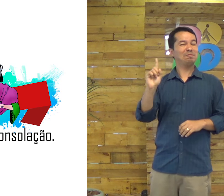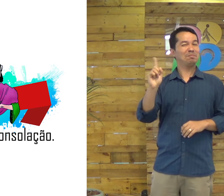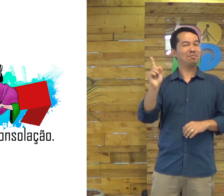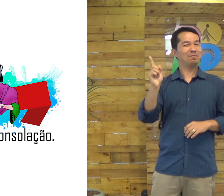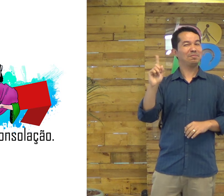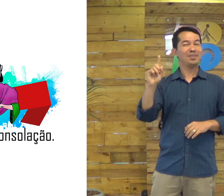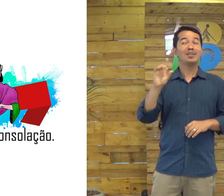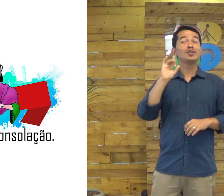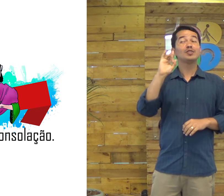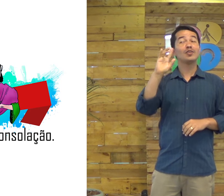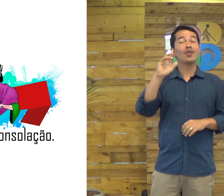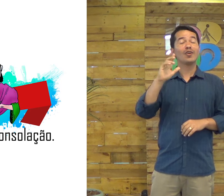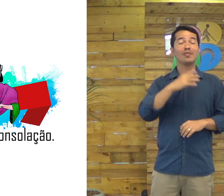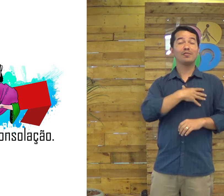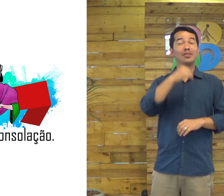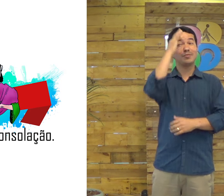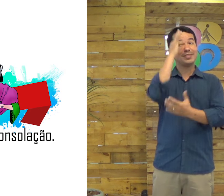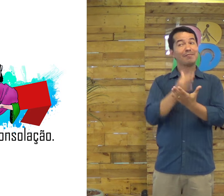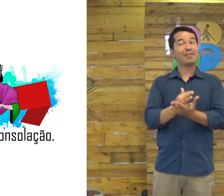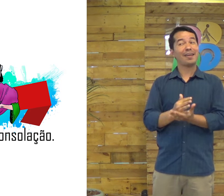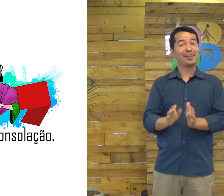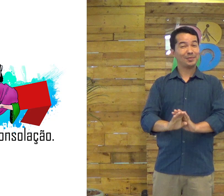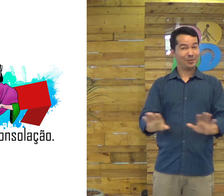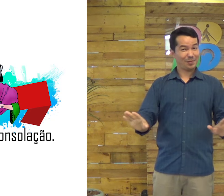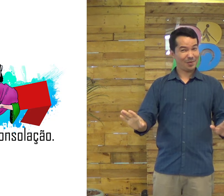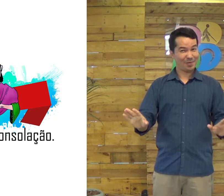não teve filhos. Só filhos na fé.